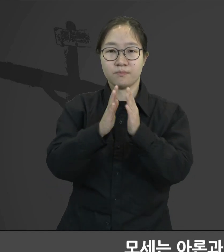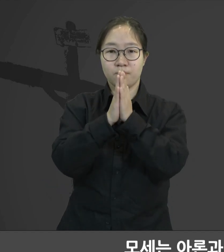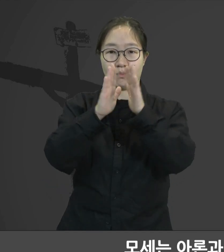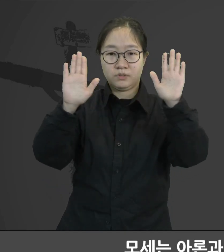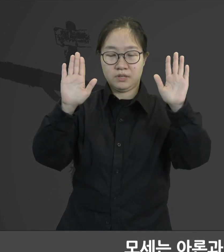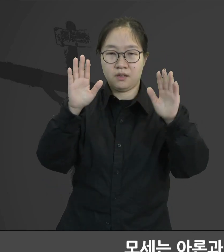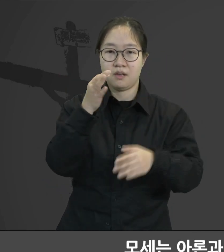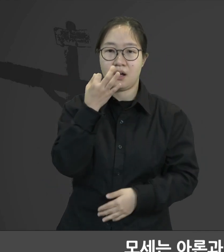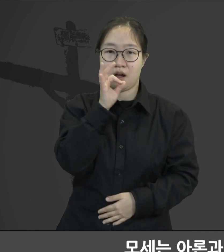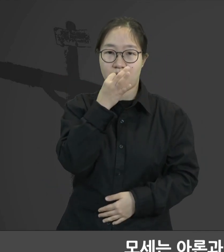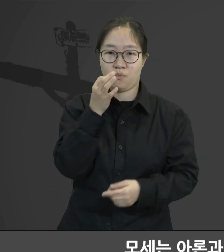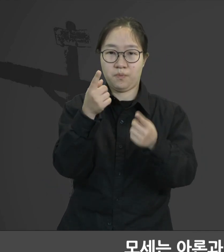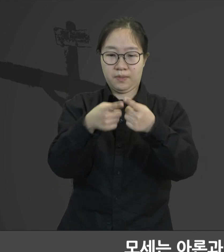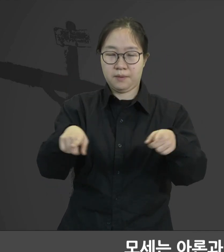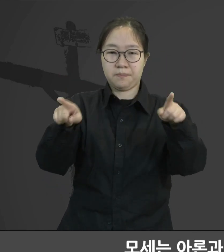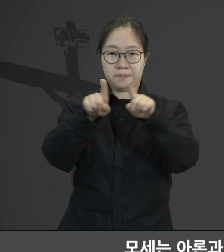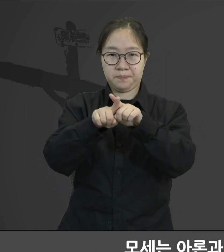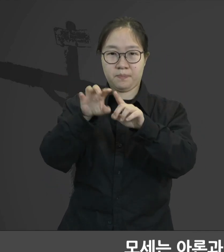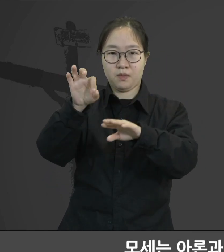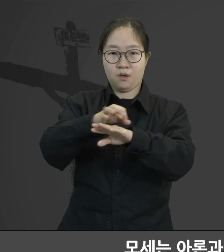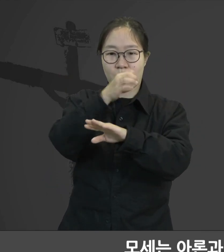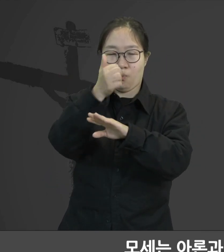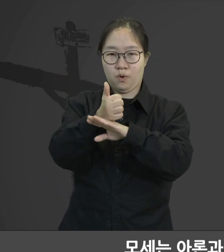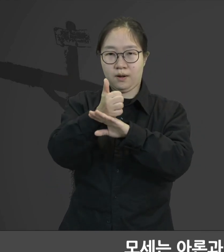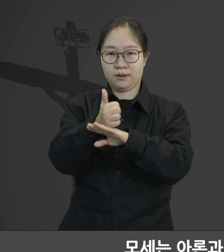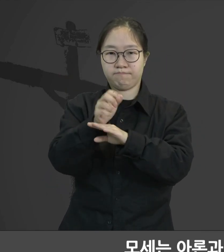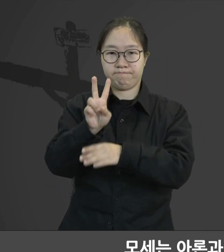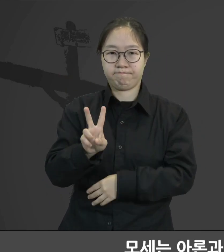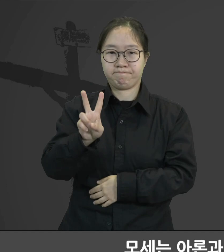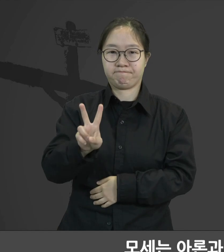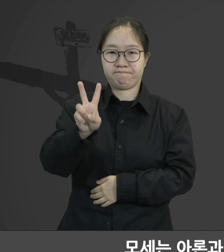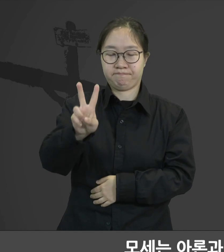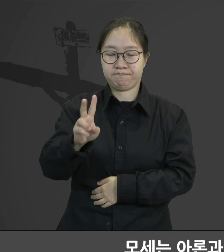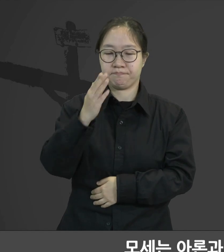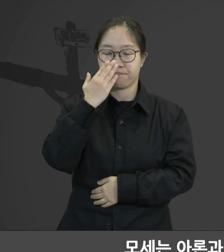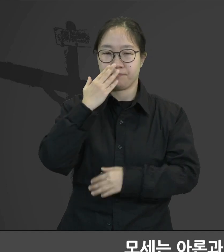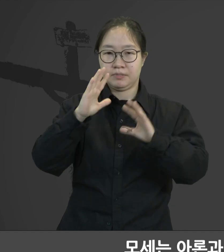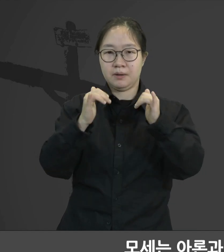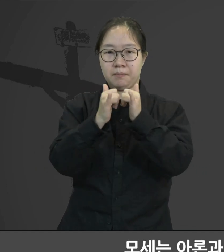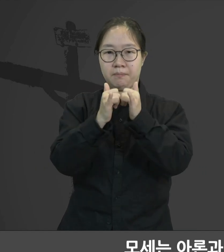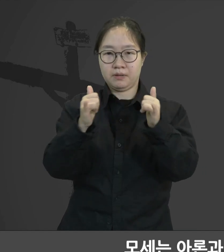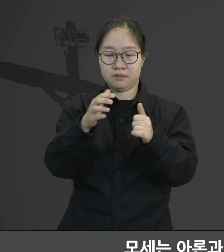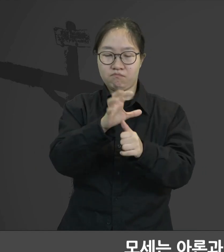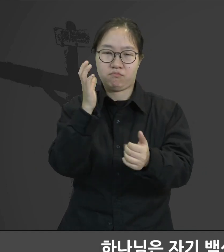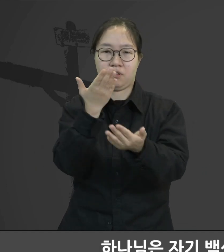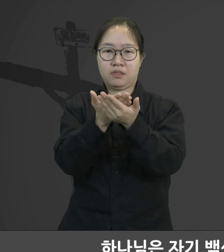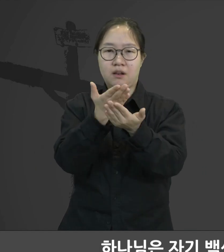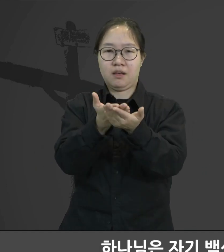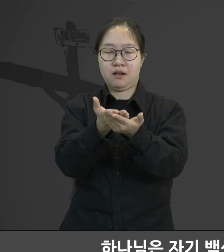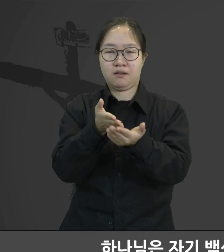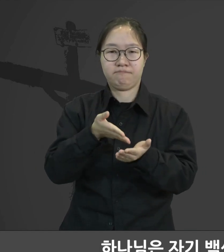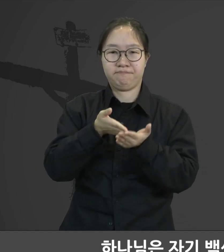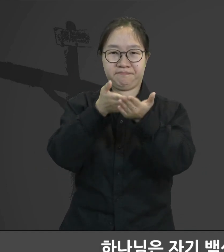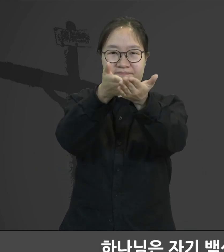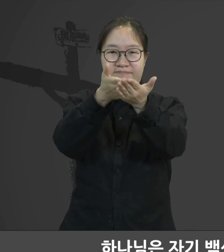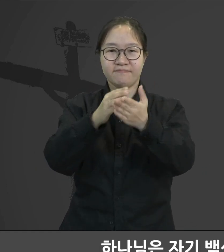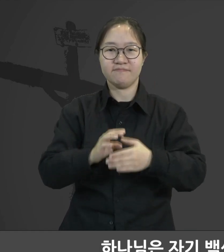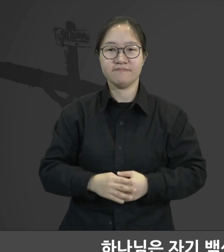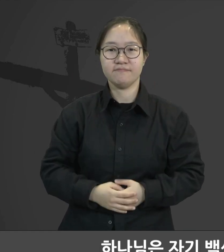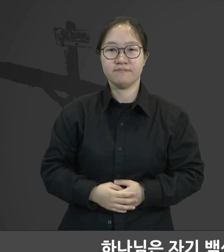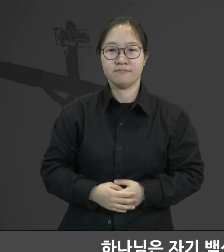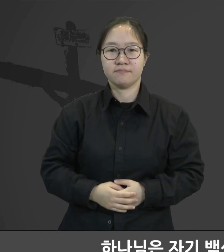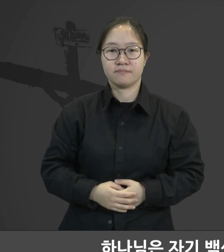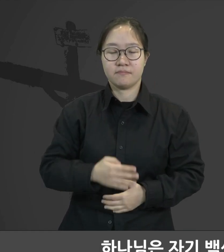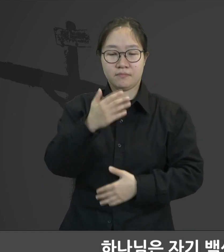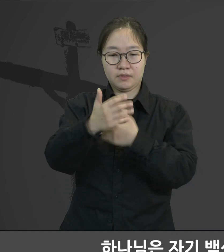모세는 아론과 함께 바로에게 가서 이스라엘 백성을 보내라는 하나님 말씀을 전합니다. 하나님은